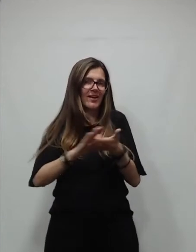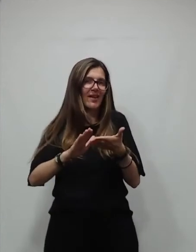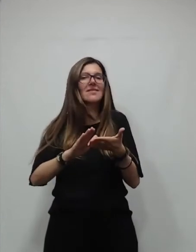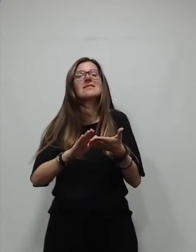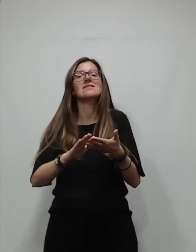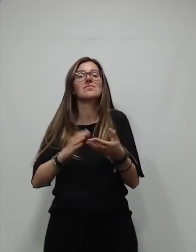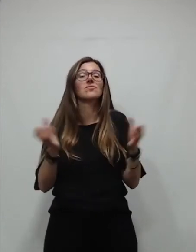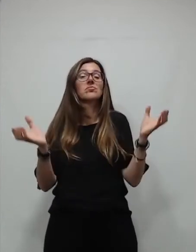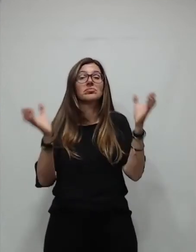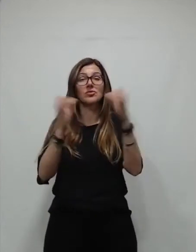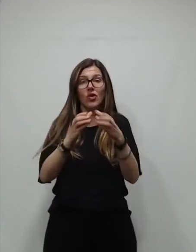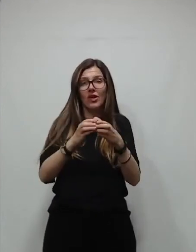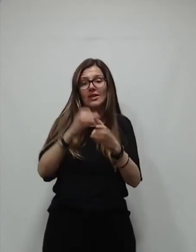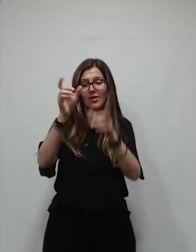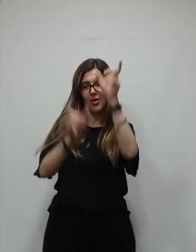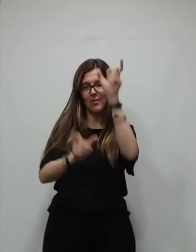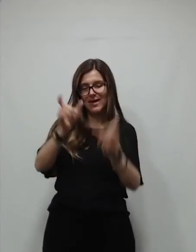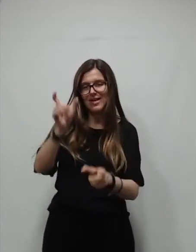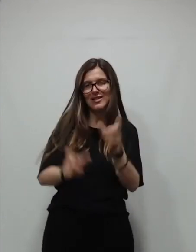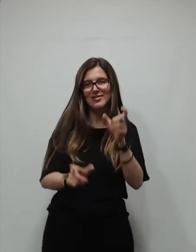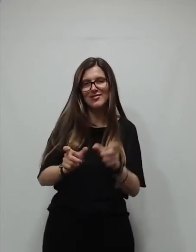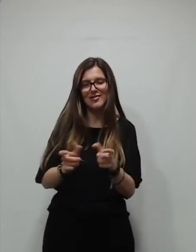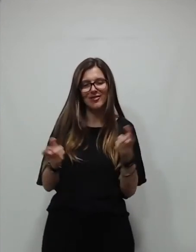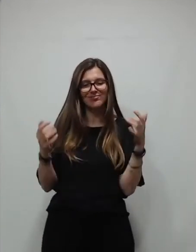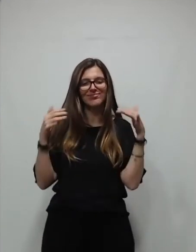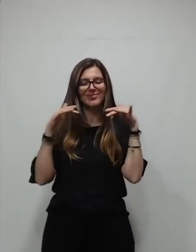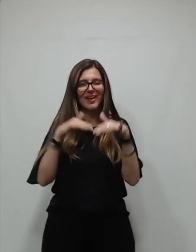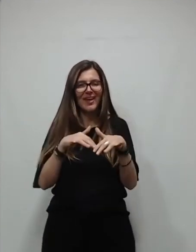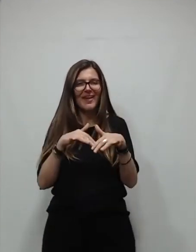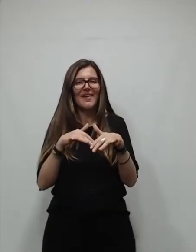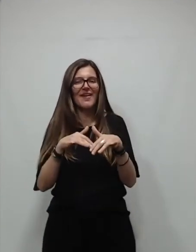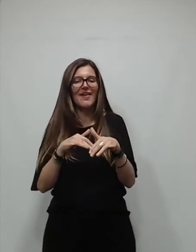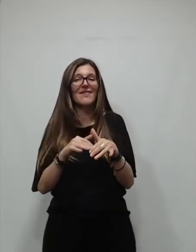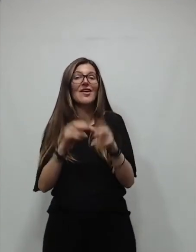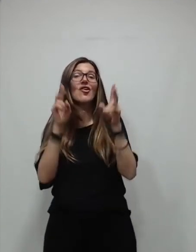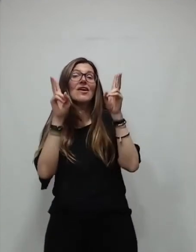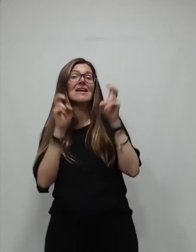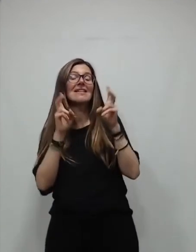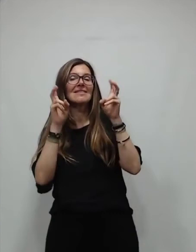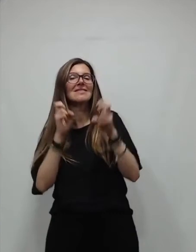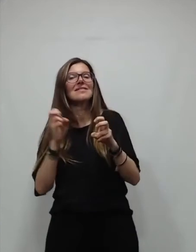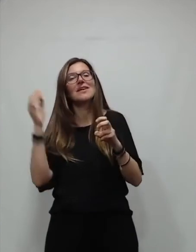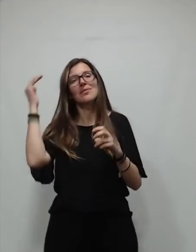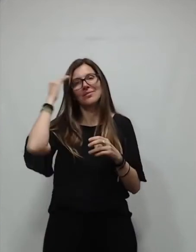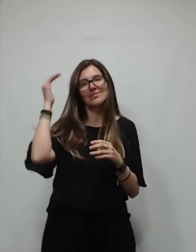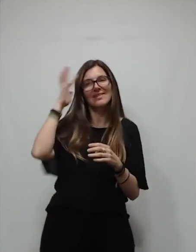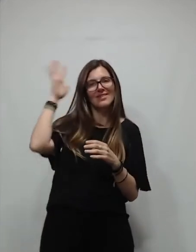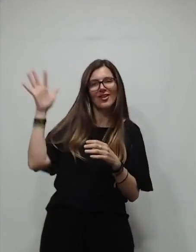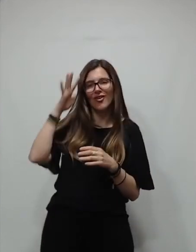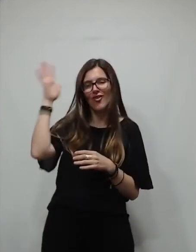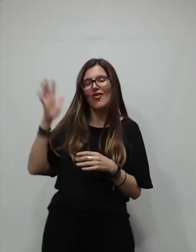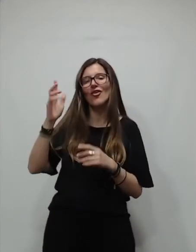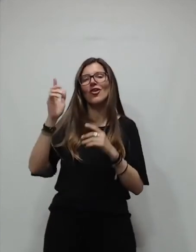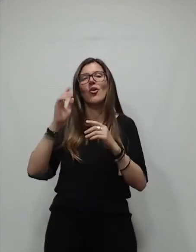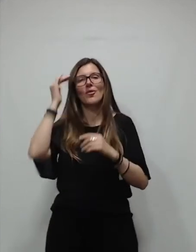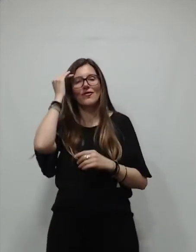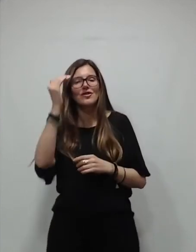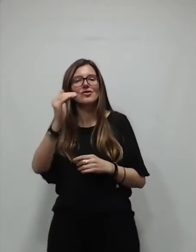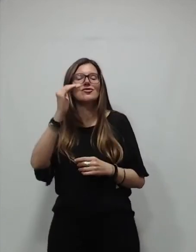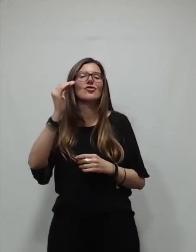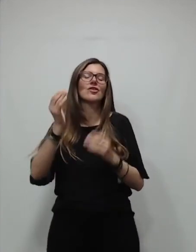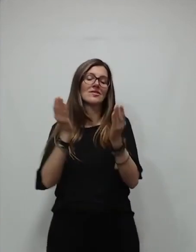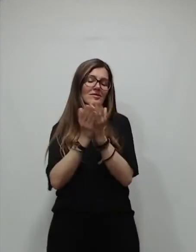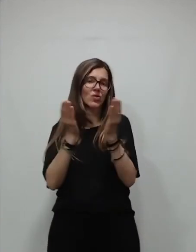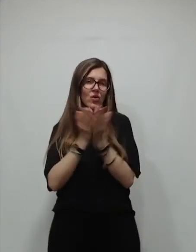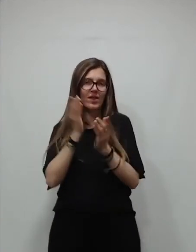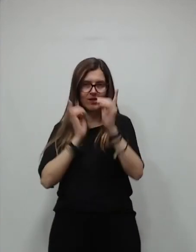colectivo integrado por personas con diversos padecimientos en lo psiquiátrico, psicológico, docentes y estudiantes